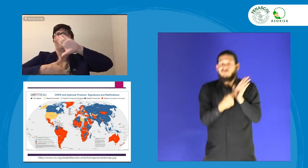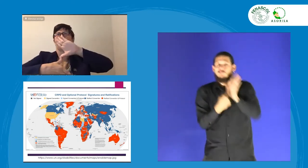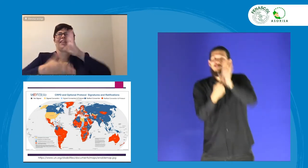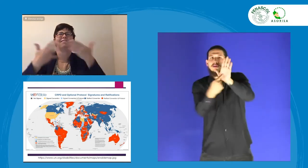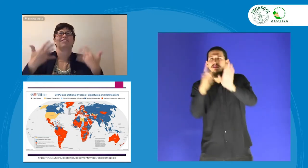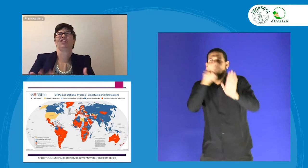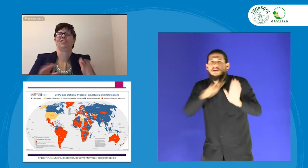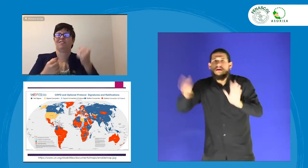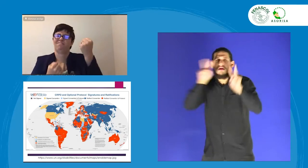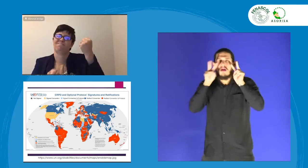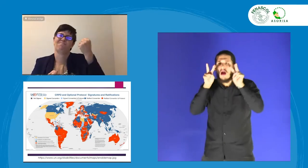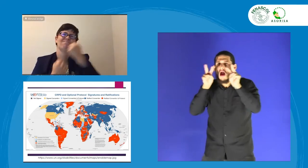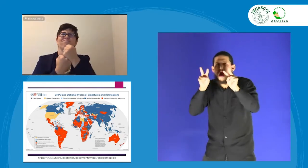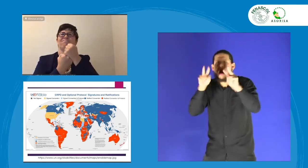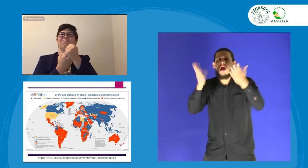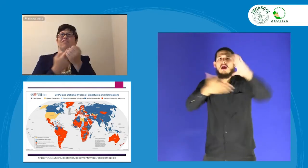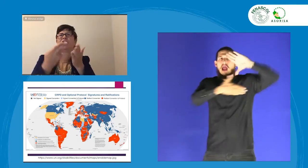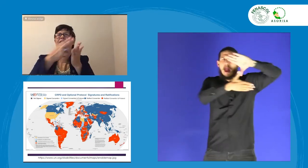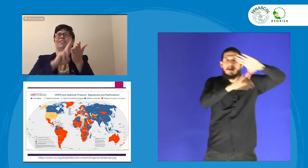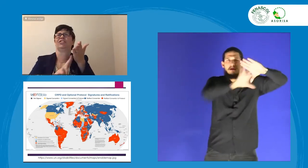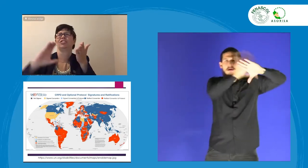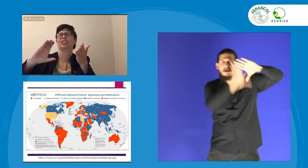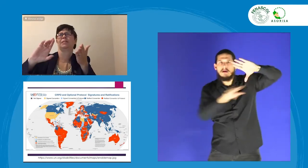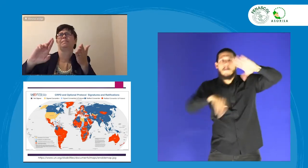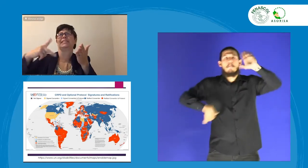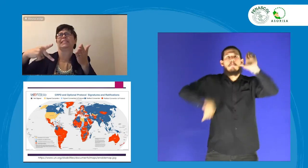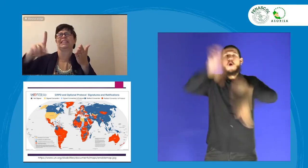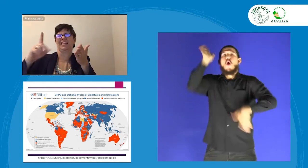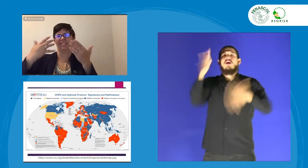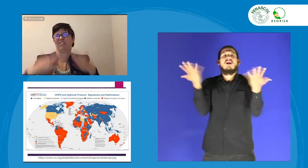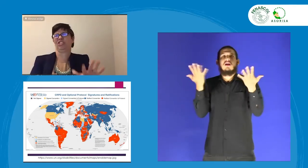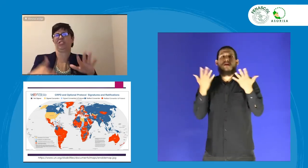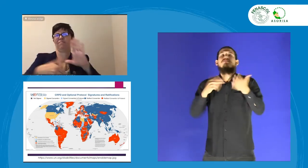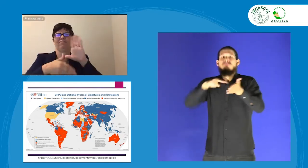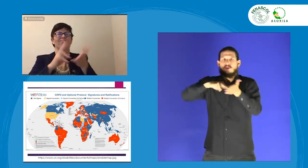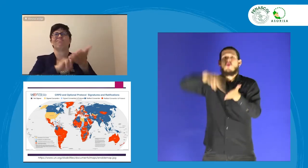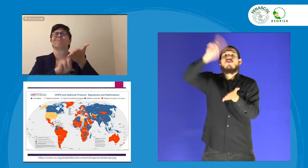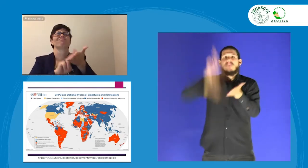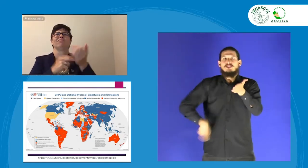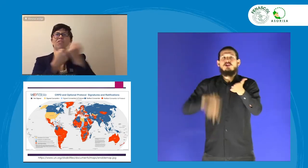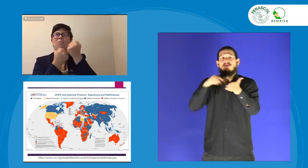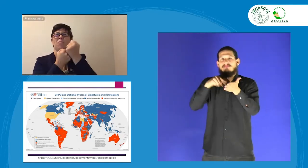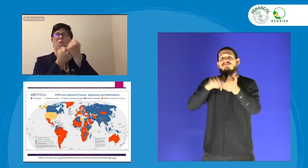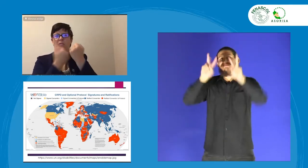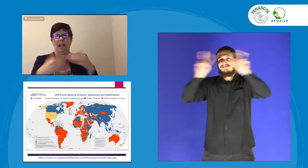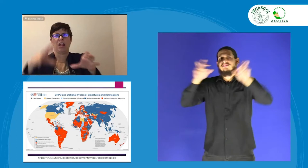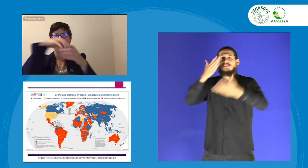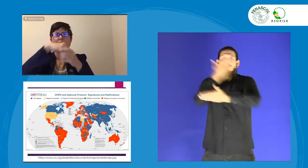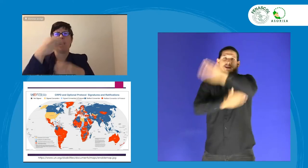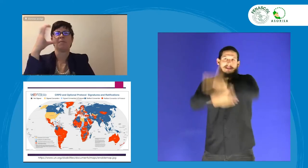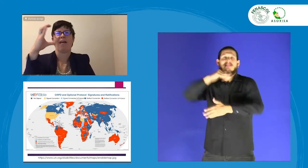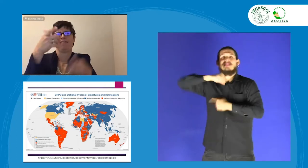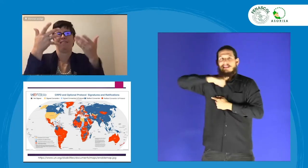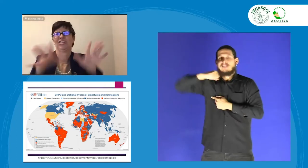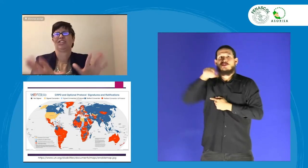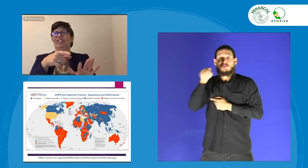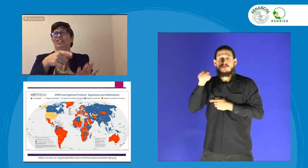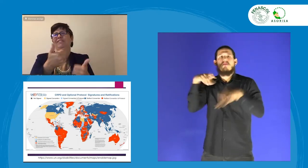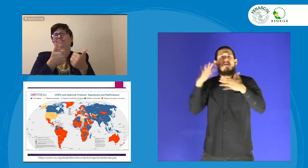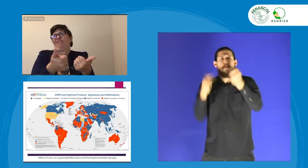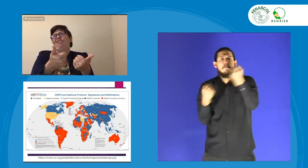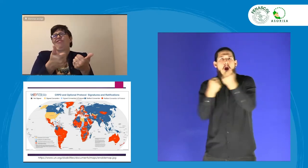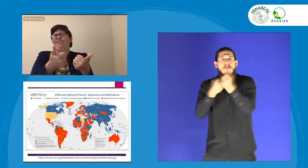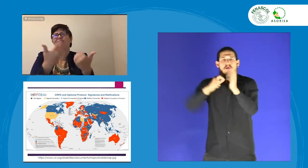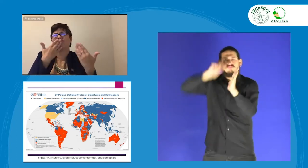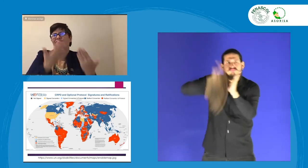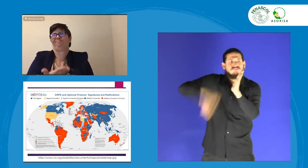mostrar lo que se encuentra en todo el mundo acerca de los países que han aprobado, que han firmado la convención y